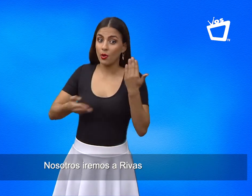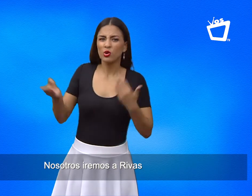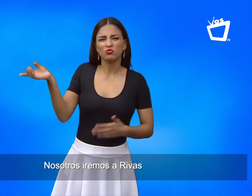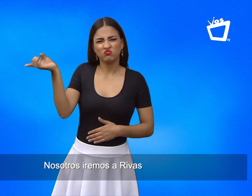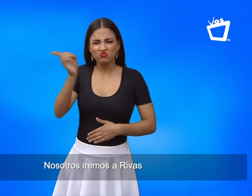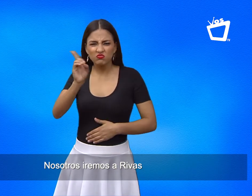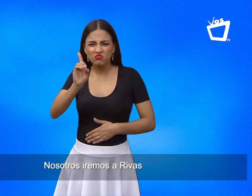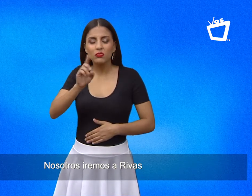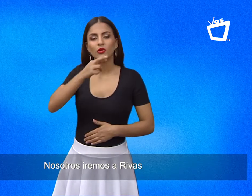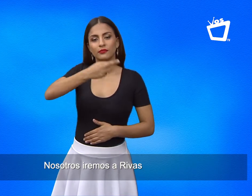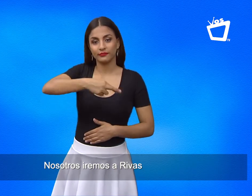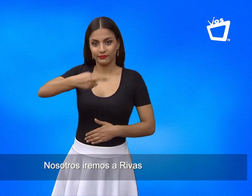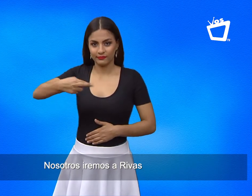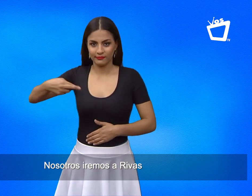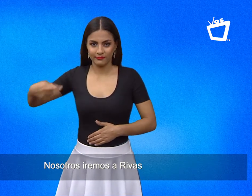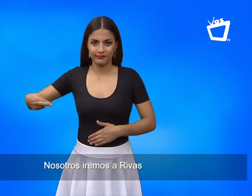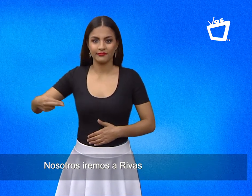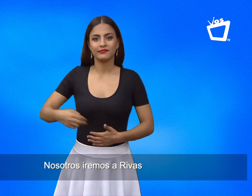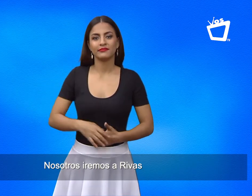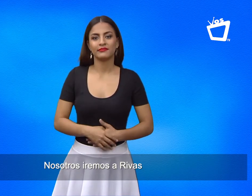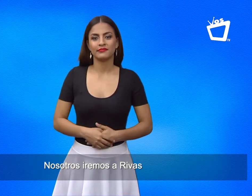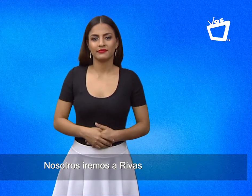Nosotros iremos a Rivas.